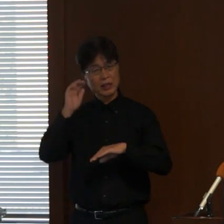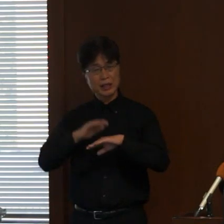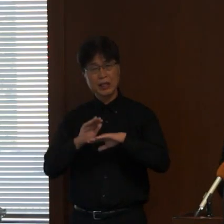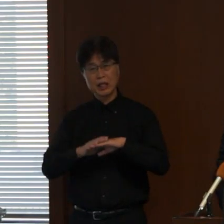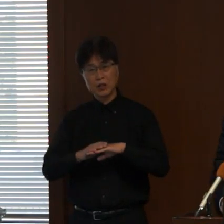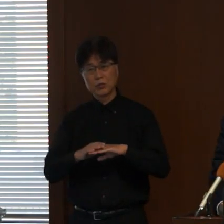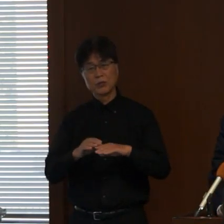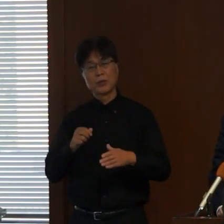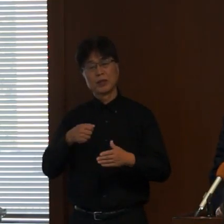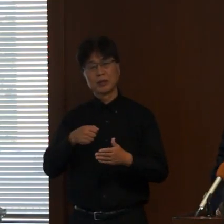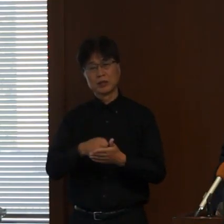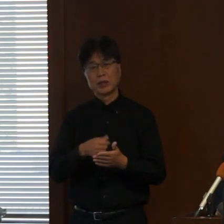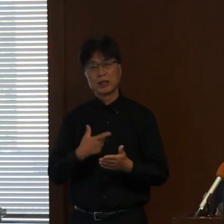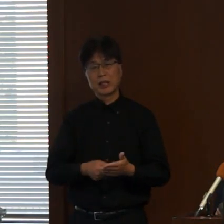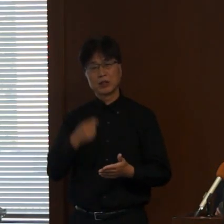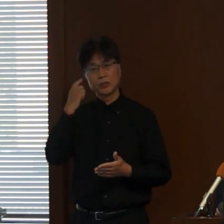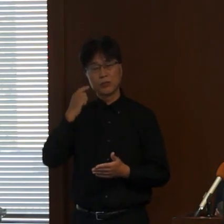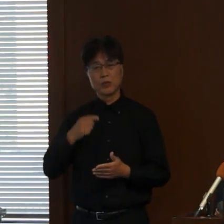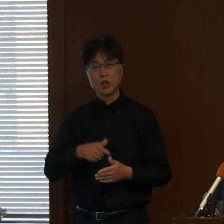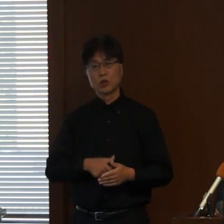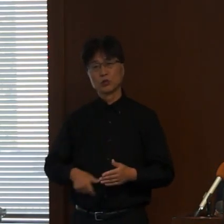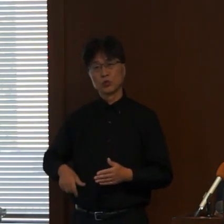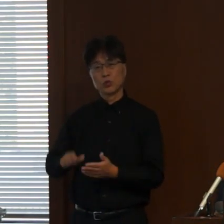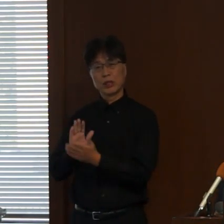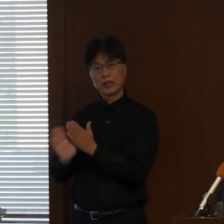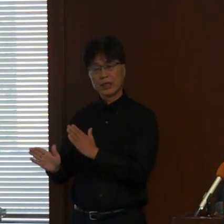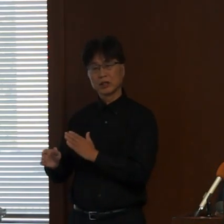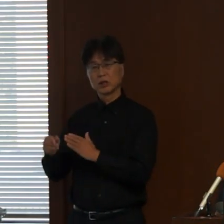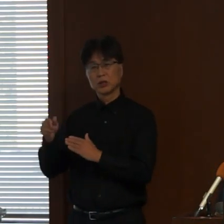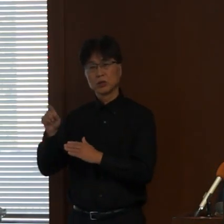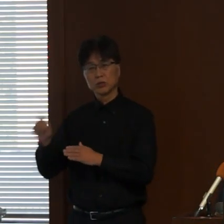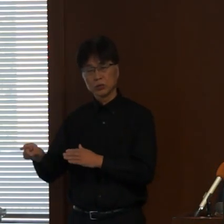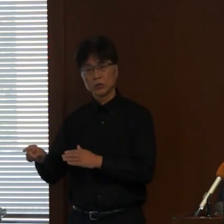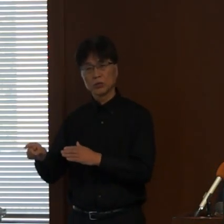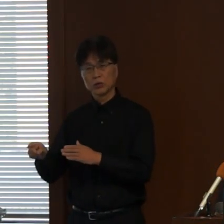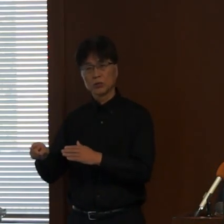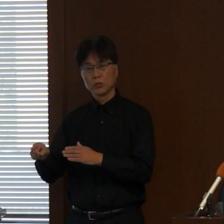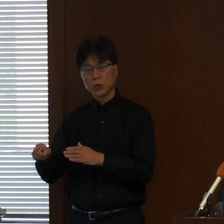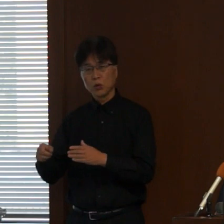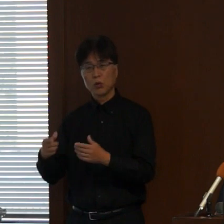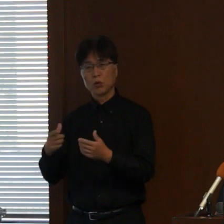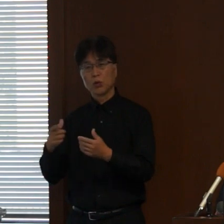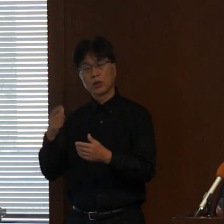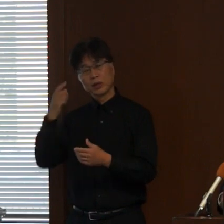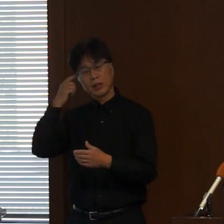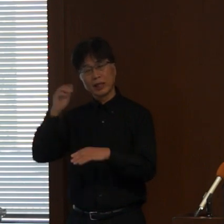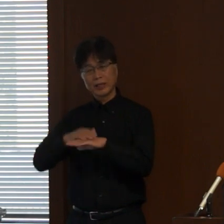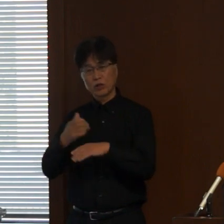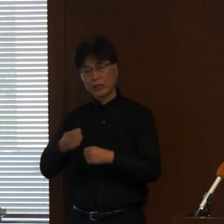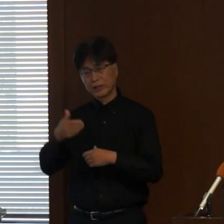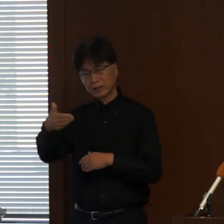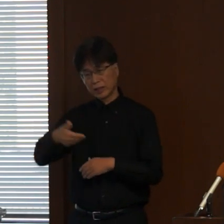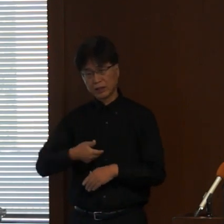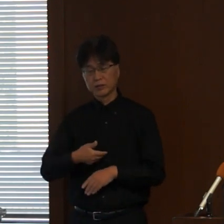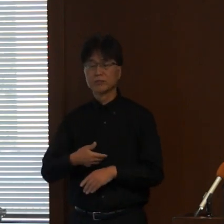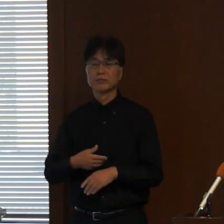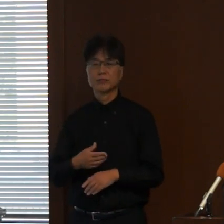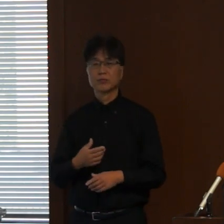したいと思います。 点は福岡県についても同様の考えですか。